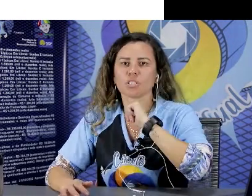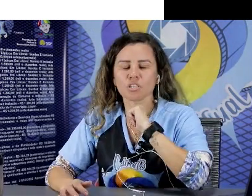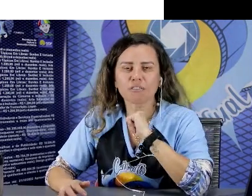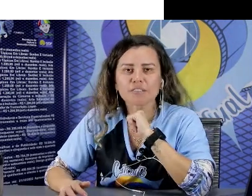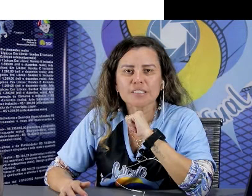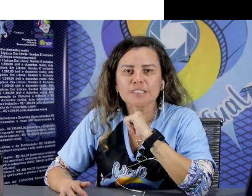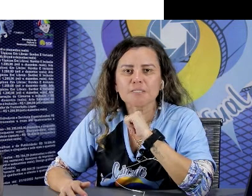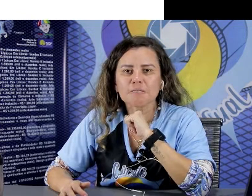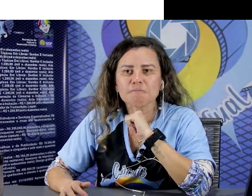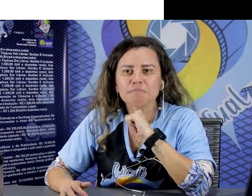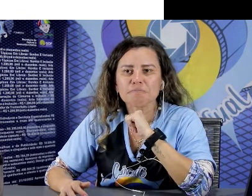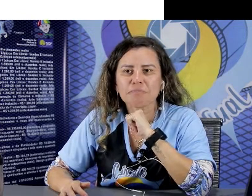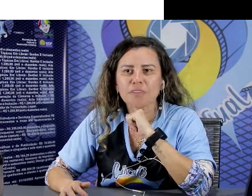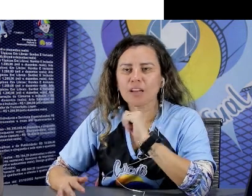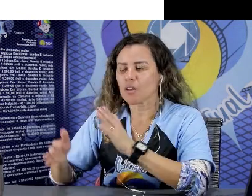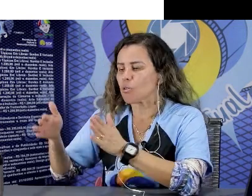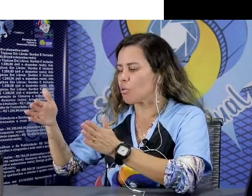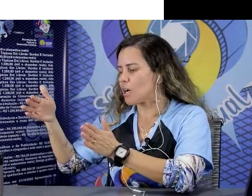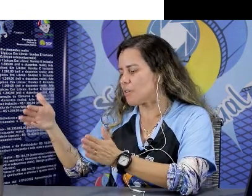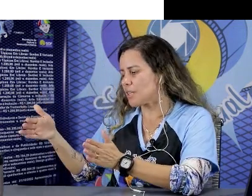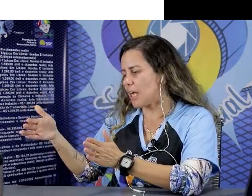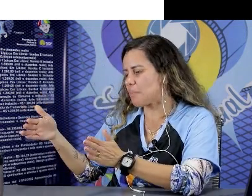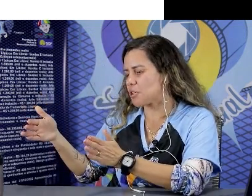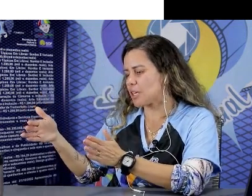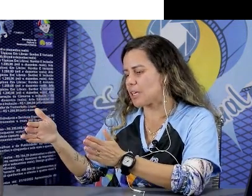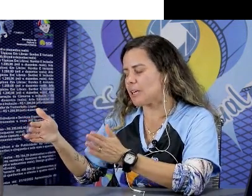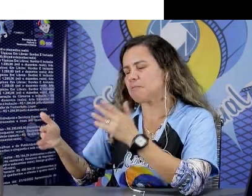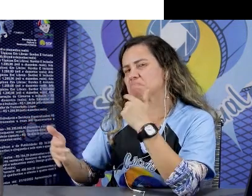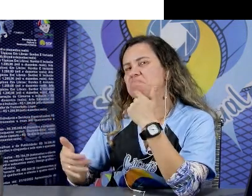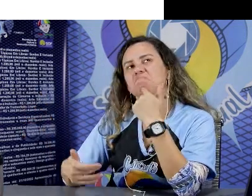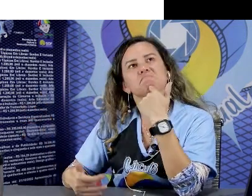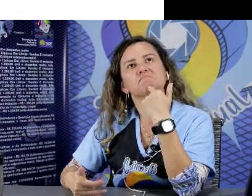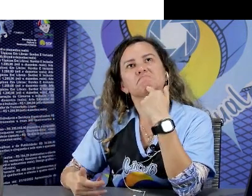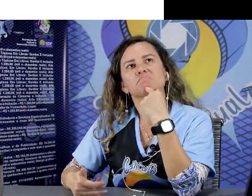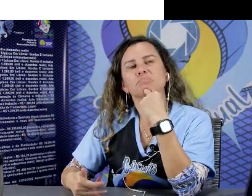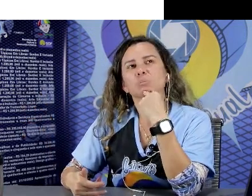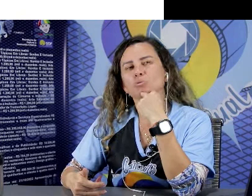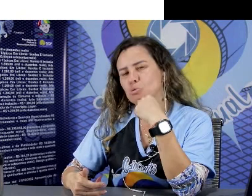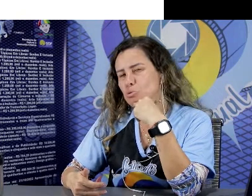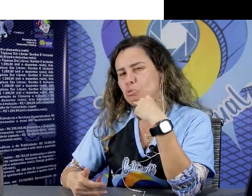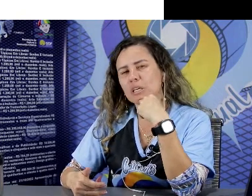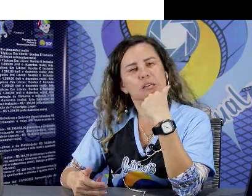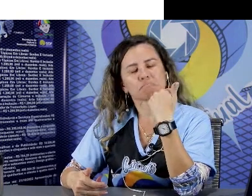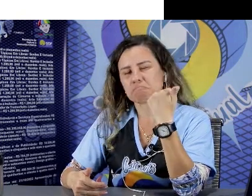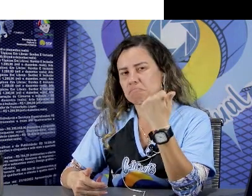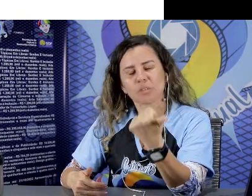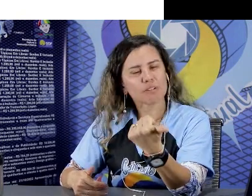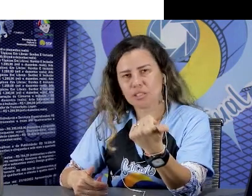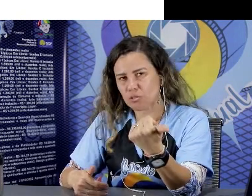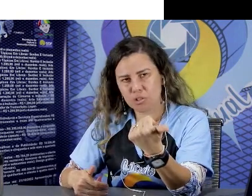estão. Né? Colocar um intérprete aqui para um surdo que não acessou a